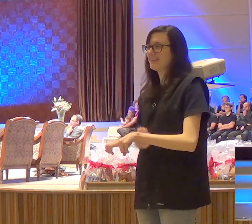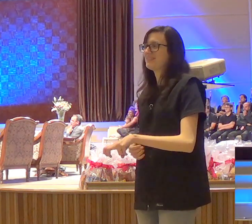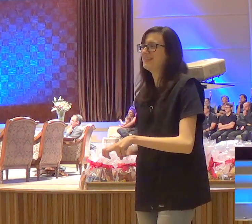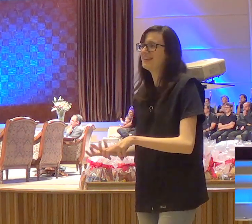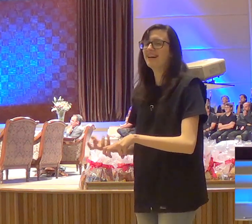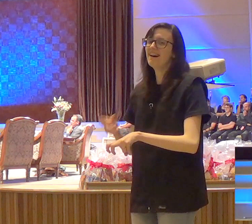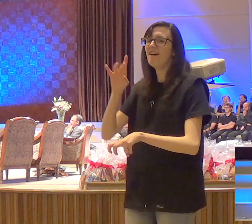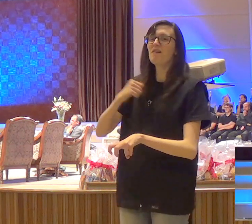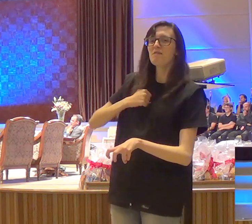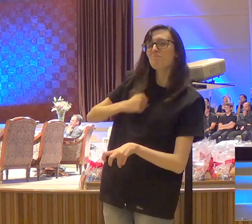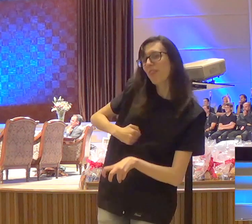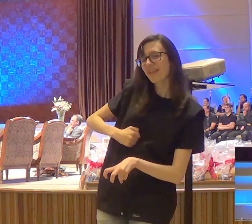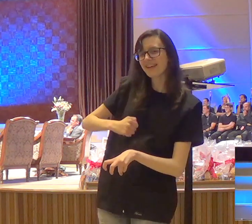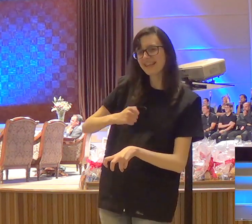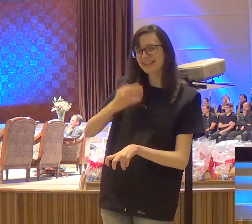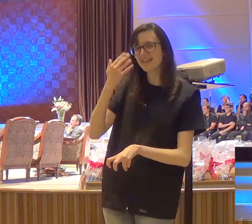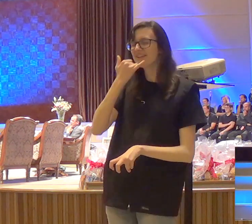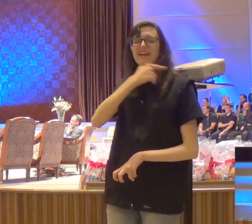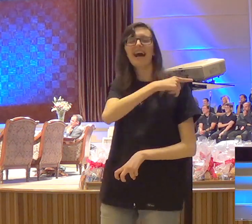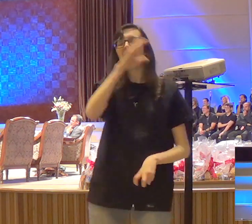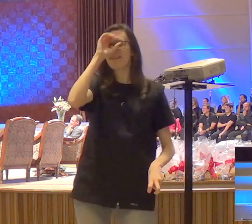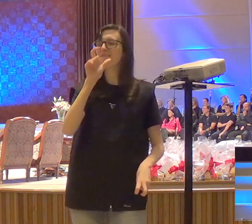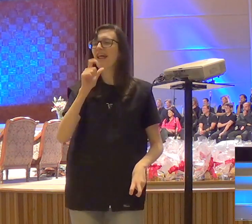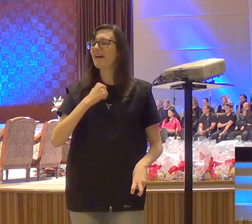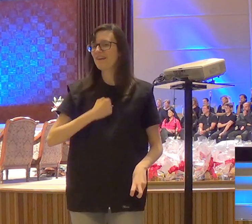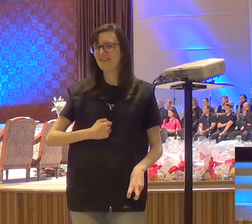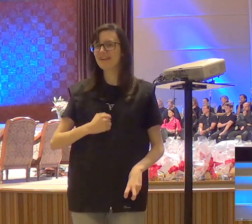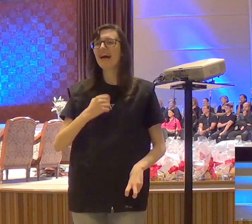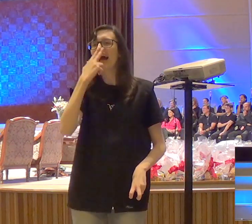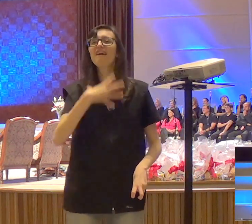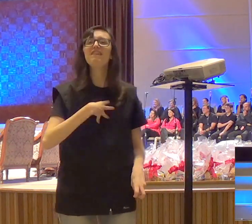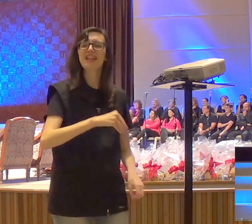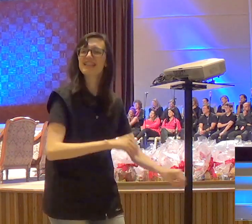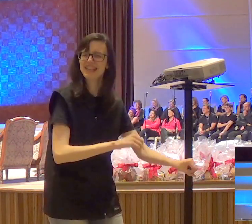it. Essa palavra ela aprendeu hoje e foi com meu filho, tá?